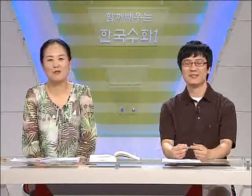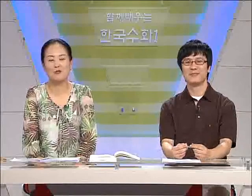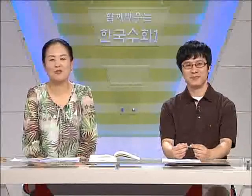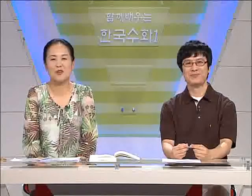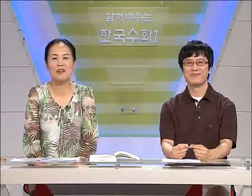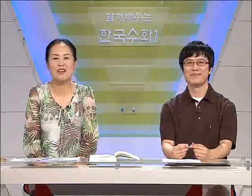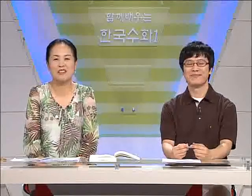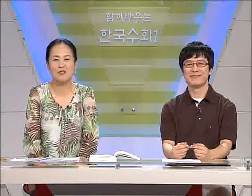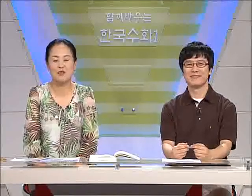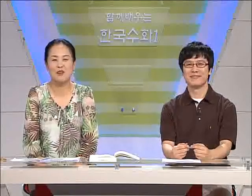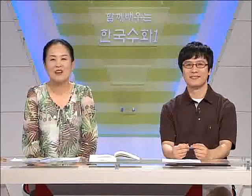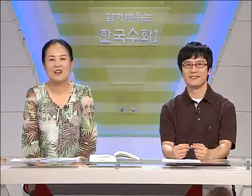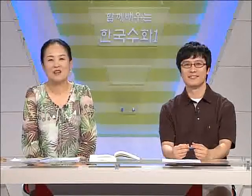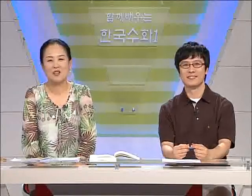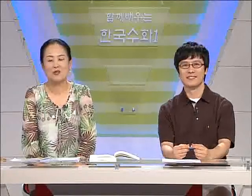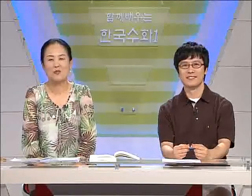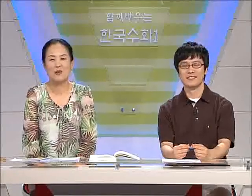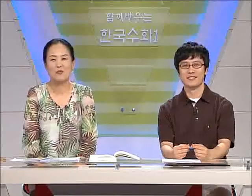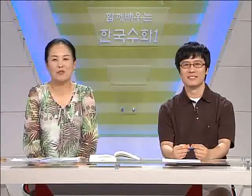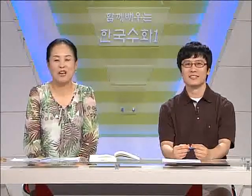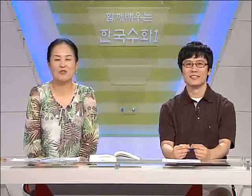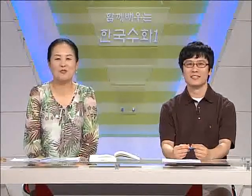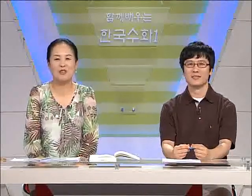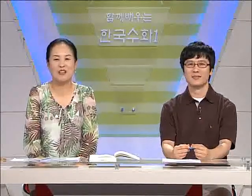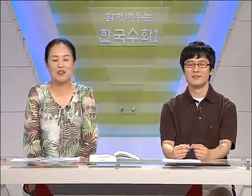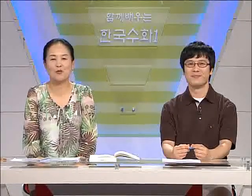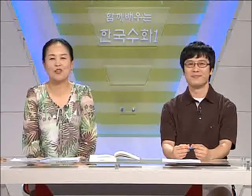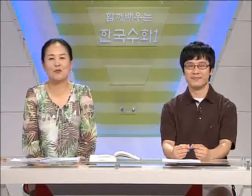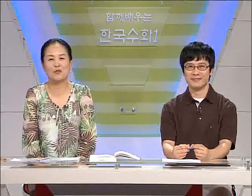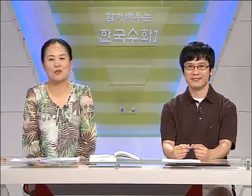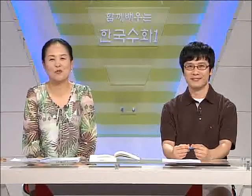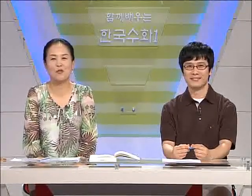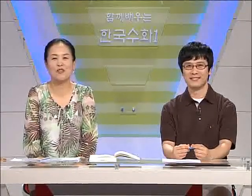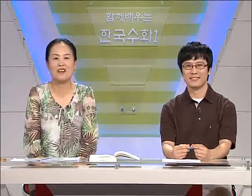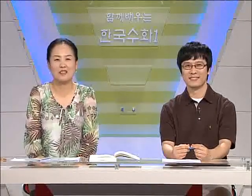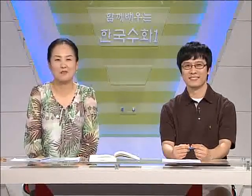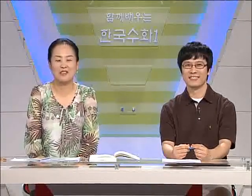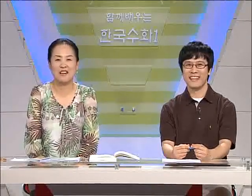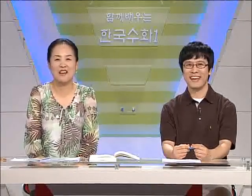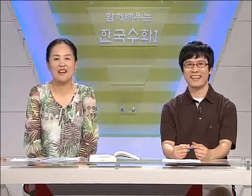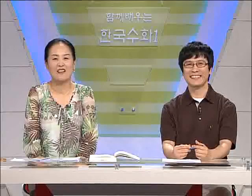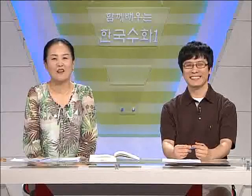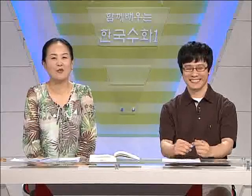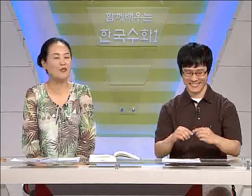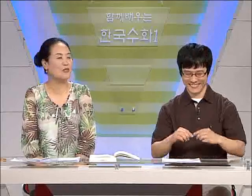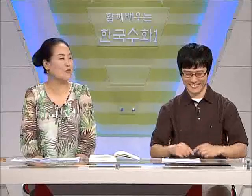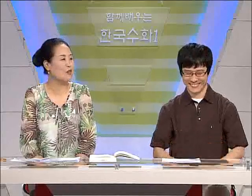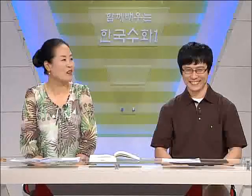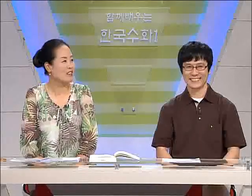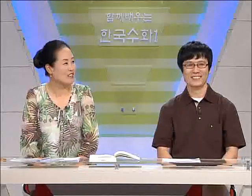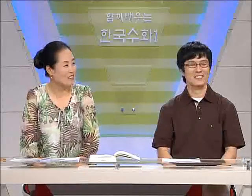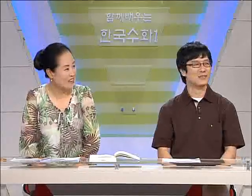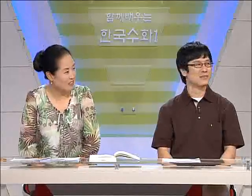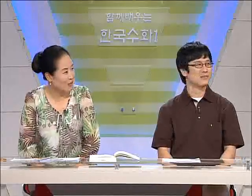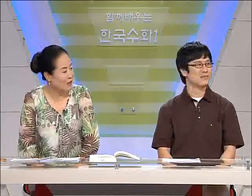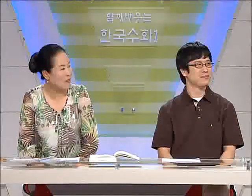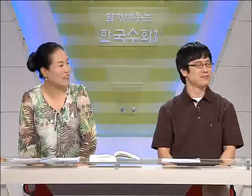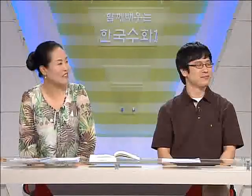좀 정비하시고 새롭게 배워보는 한국수화 일에 도전해보시면 좋을 것 같습니다. 네. 네, 오늘도 저희와 함께 하실